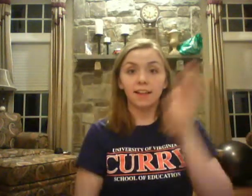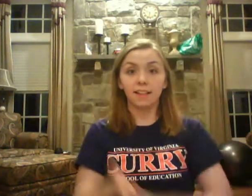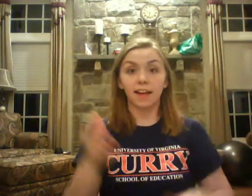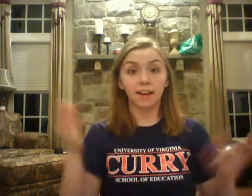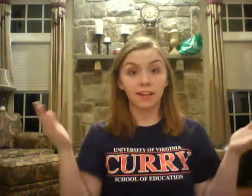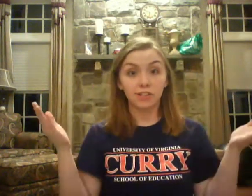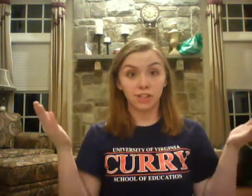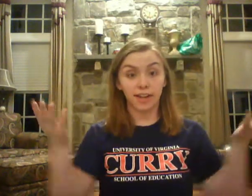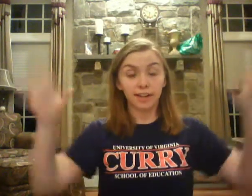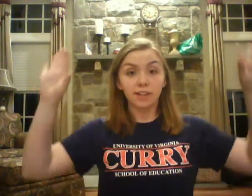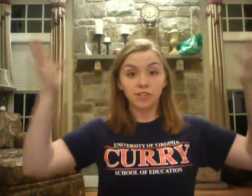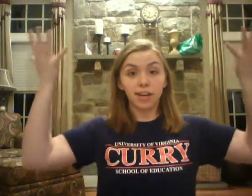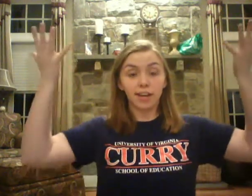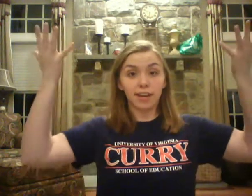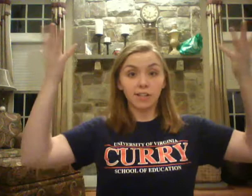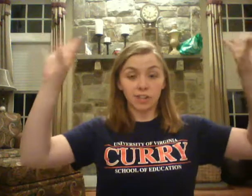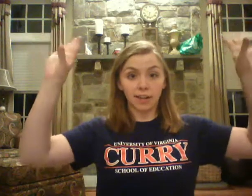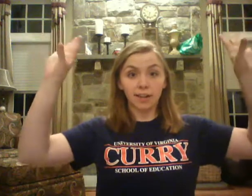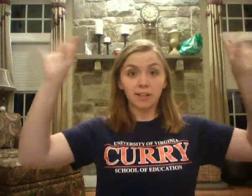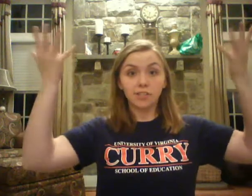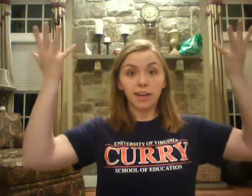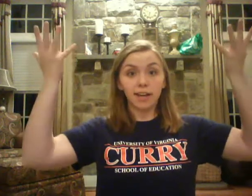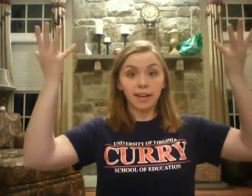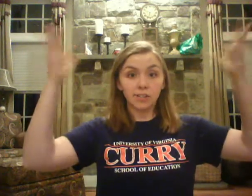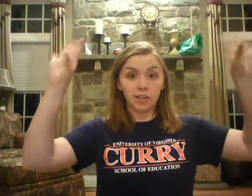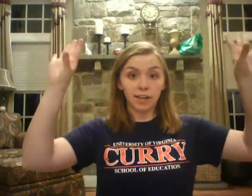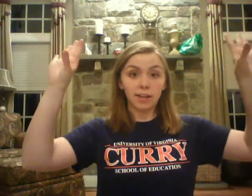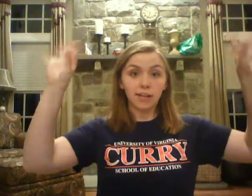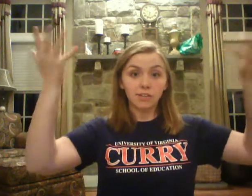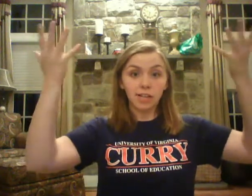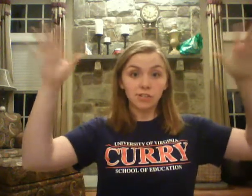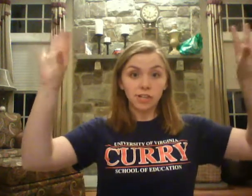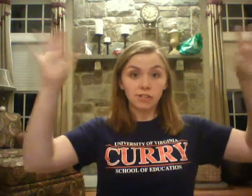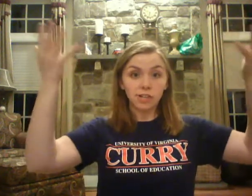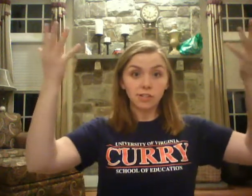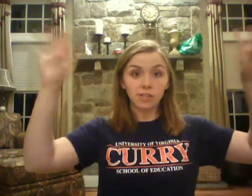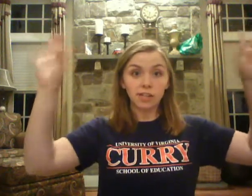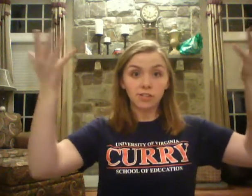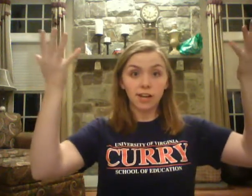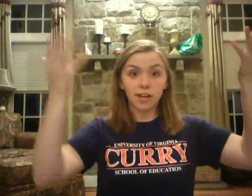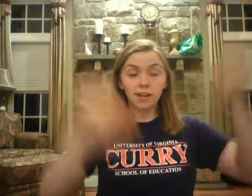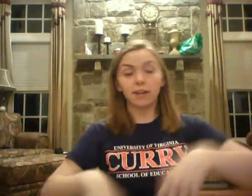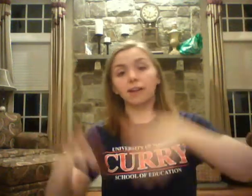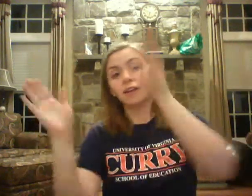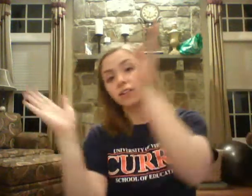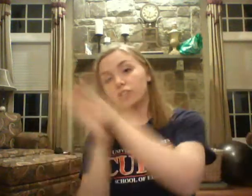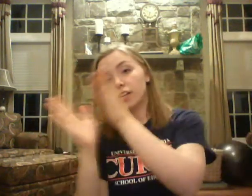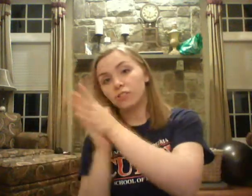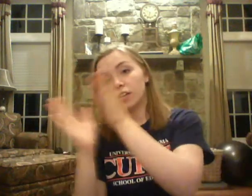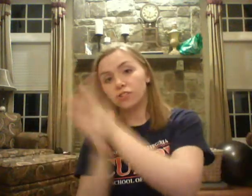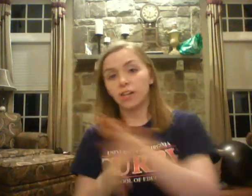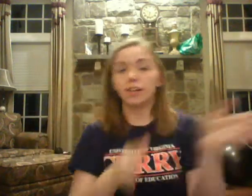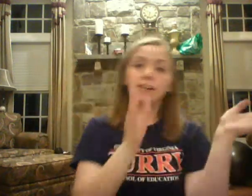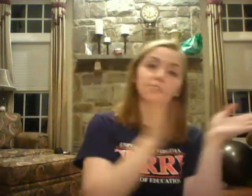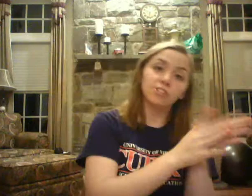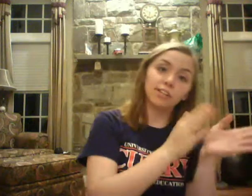啦啦啦啦啦啦啦啦啦啦啦啦啦啦啦啦